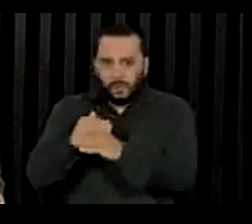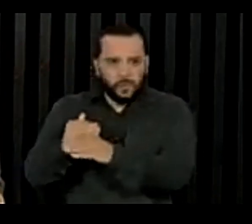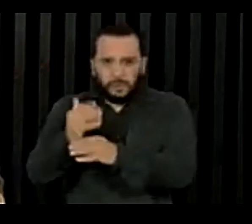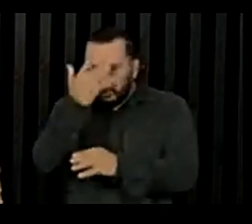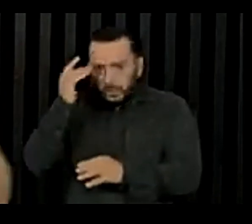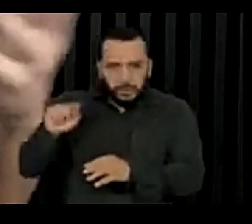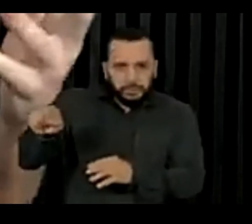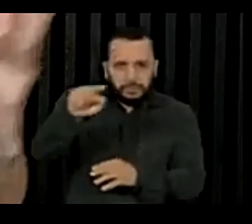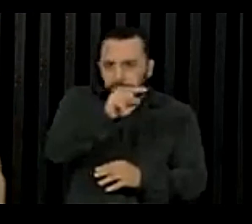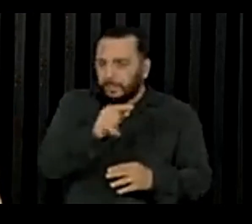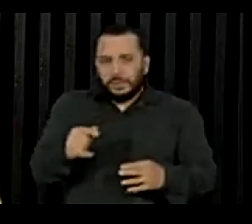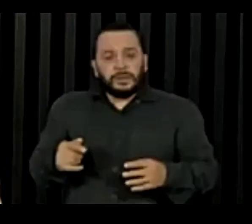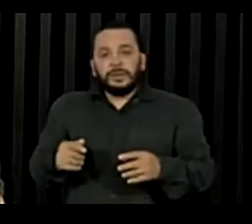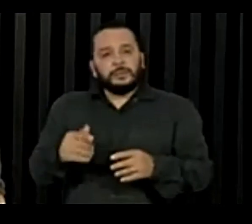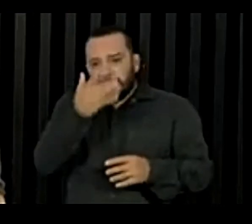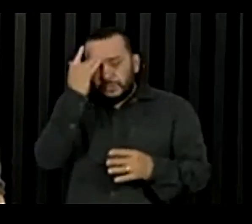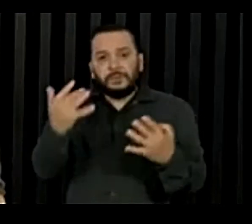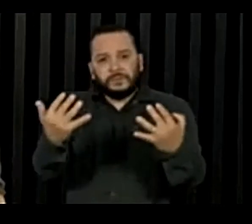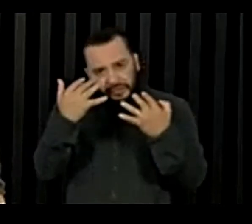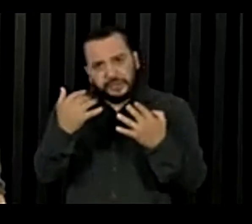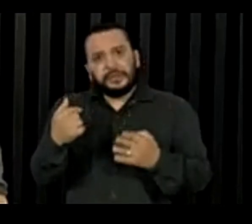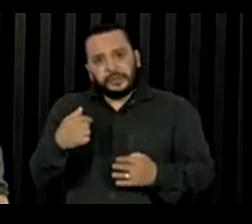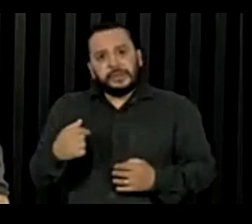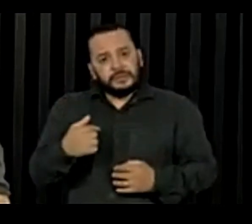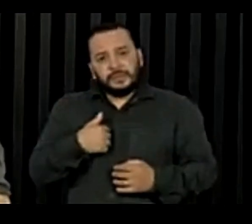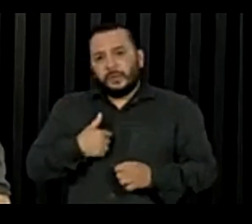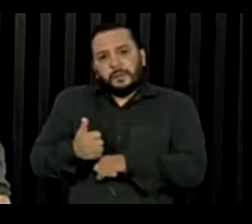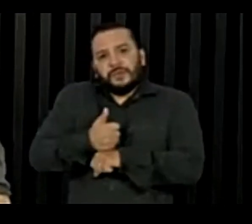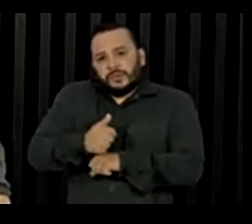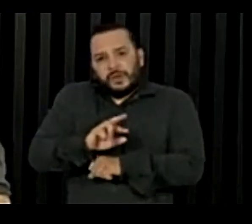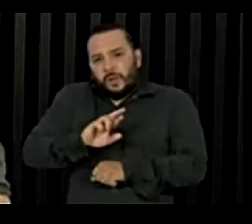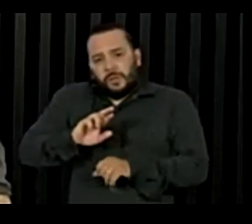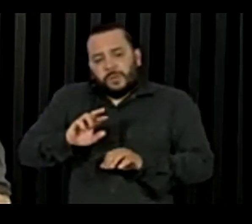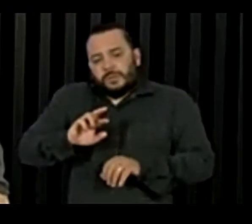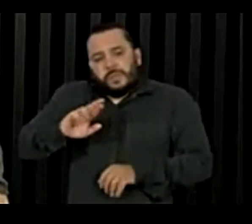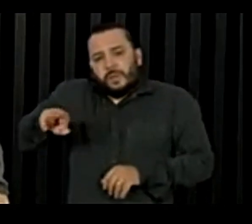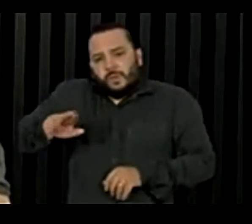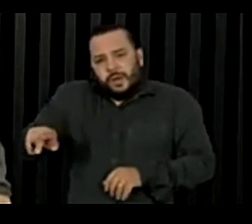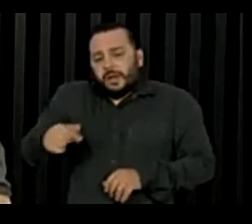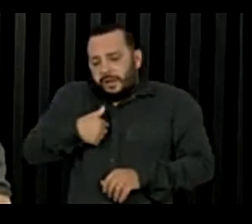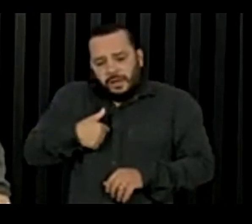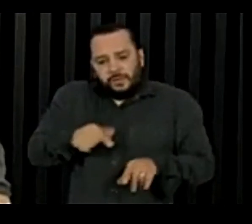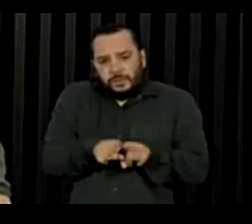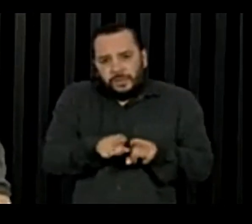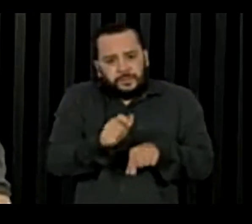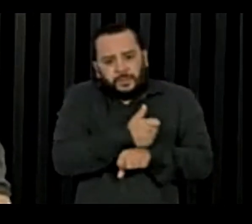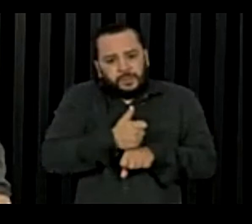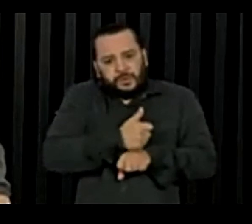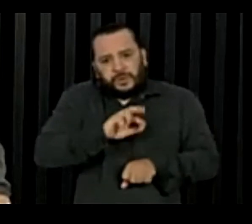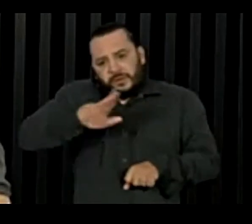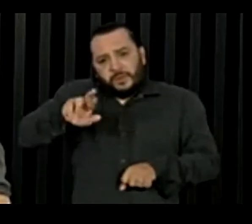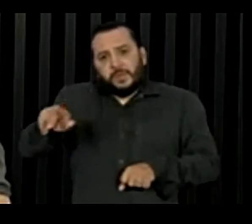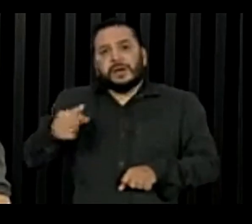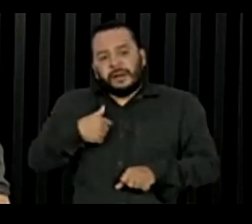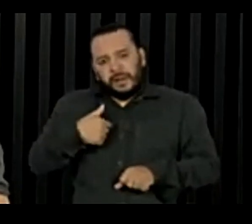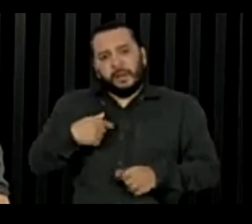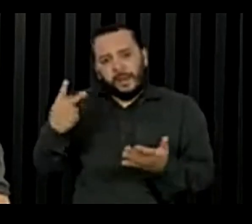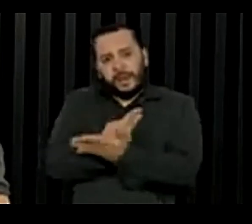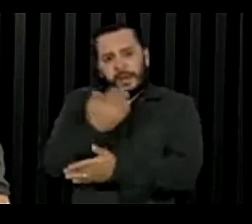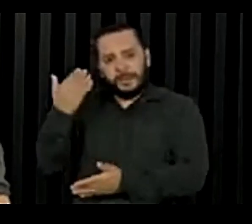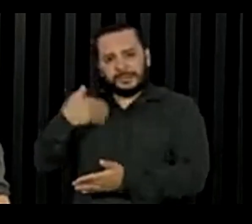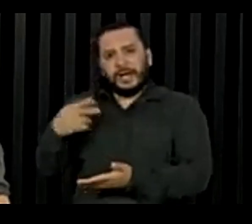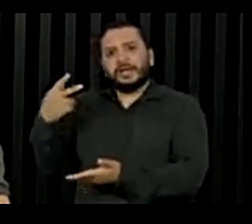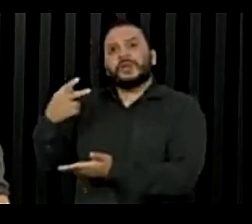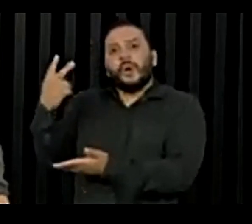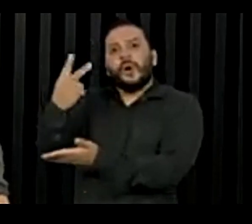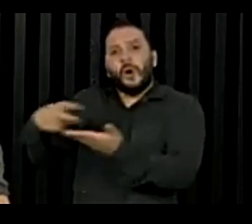que está aqui hoje assistindo e que não seja um especialista. Então, assim como eu errei naquele momento do golpe, eu posso vir a errar